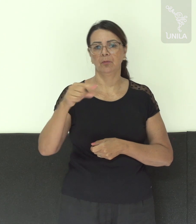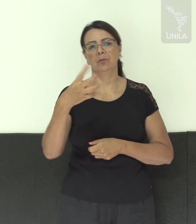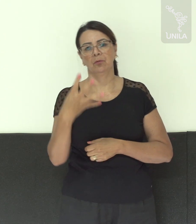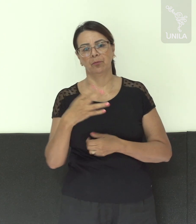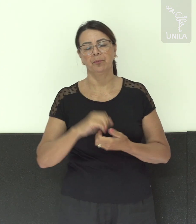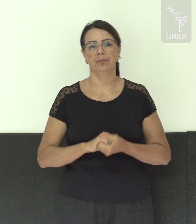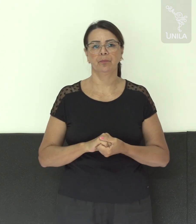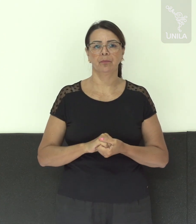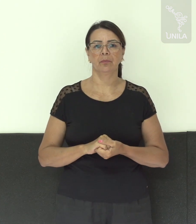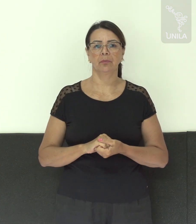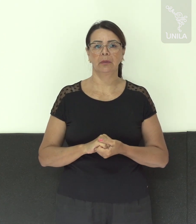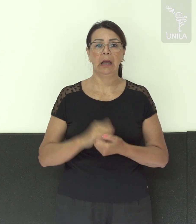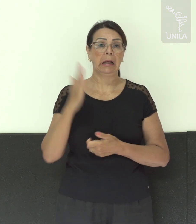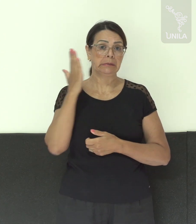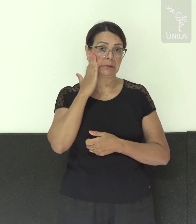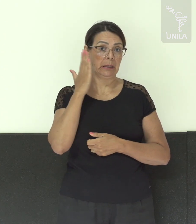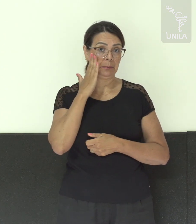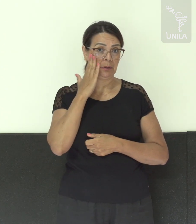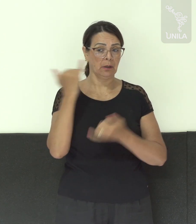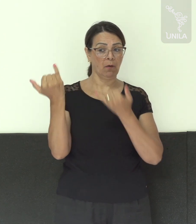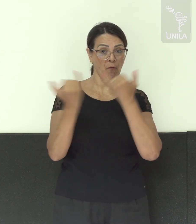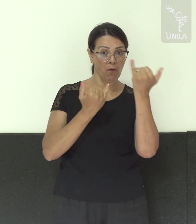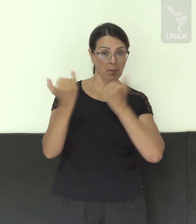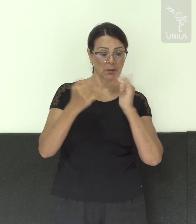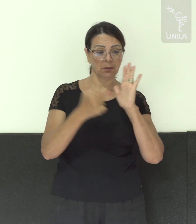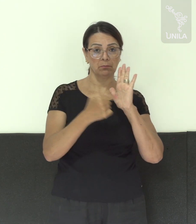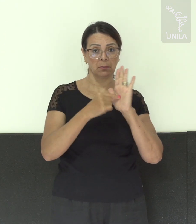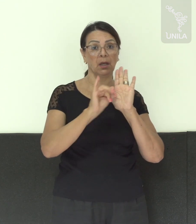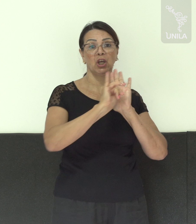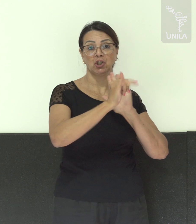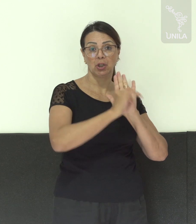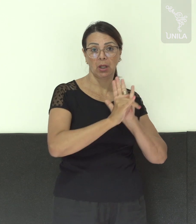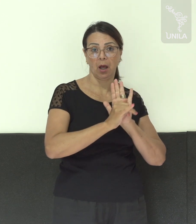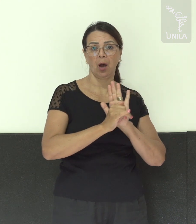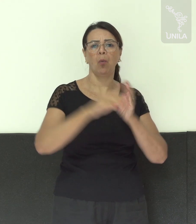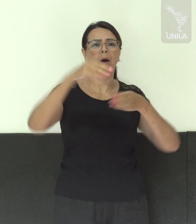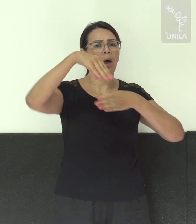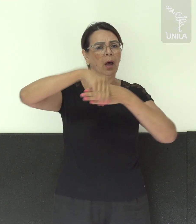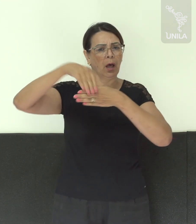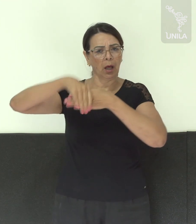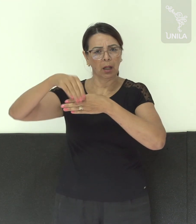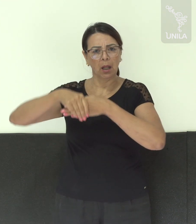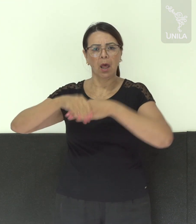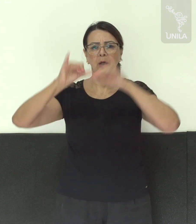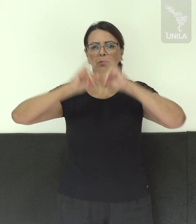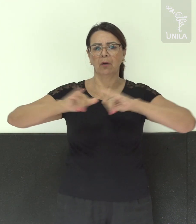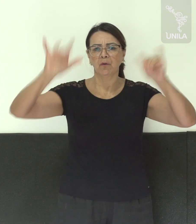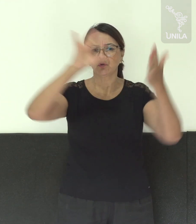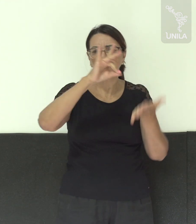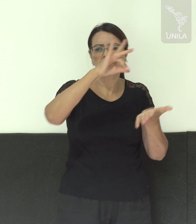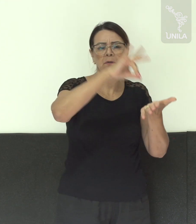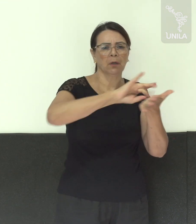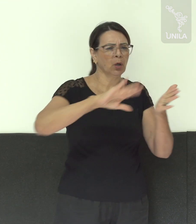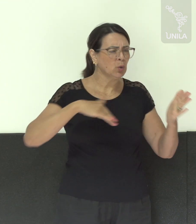9.15.4. Ciência das informações contidas no presente edital, seus anexos e avisos oficiais, bem como